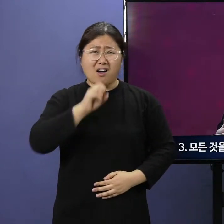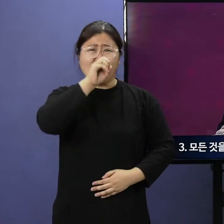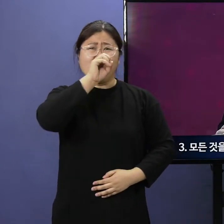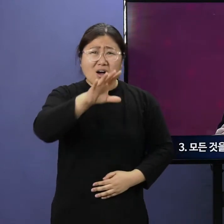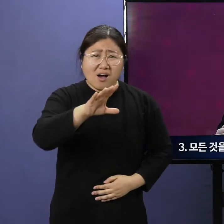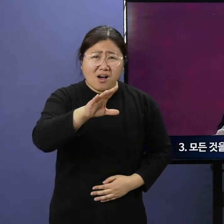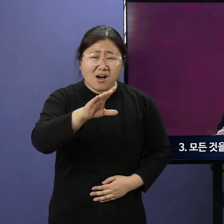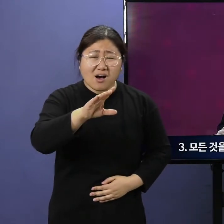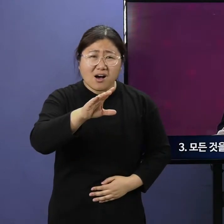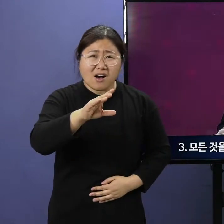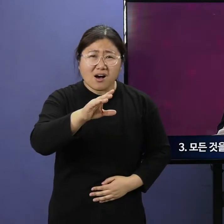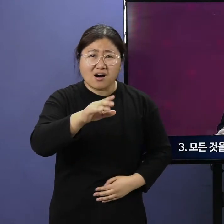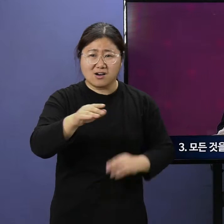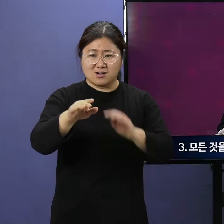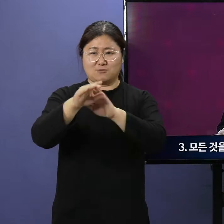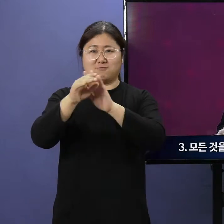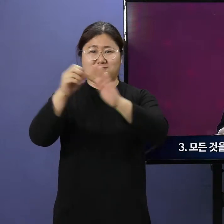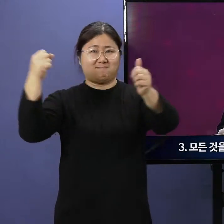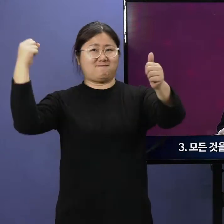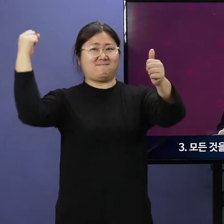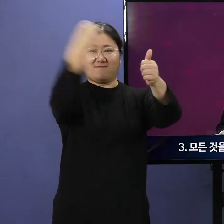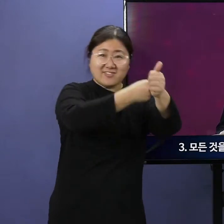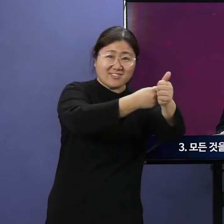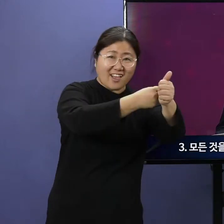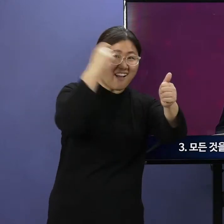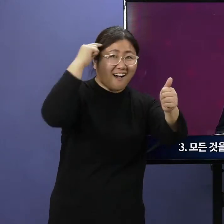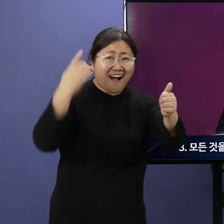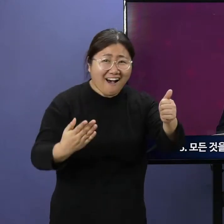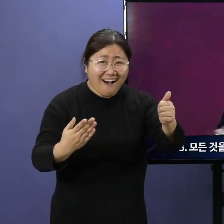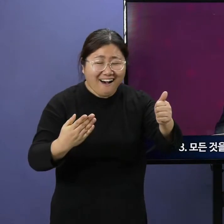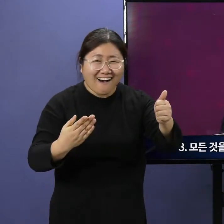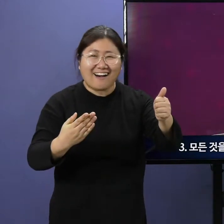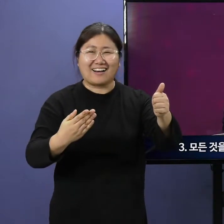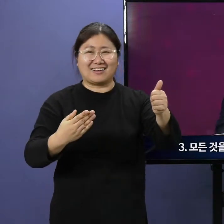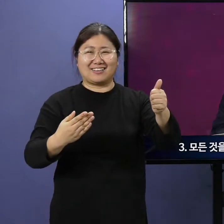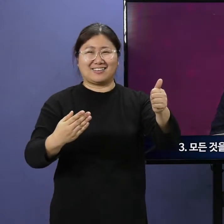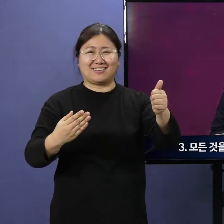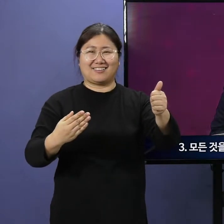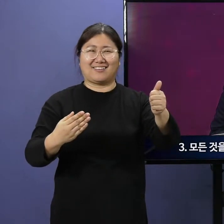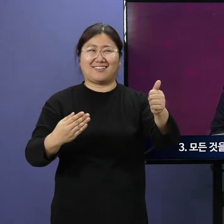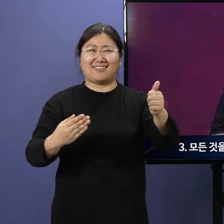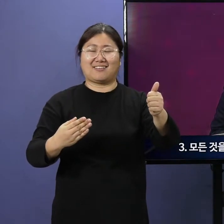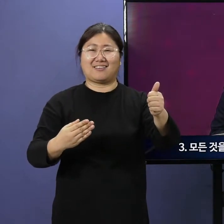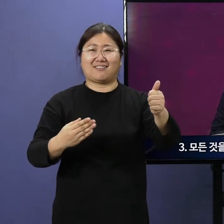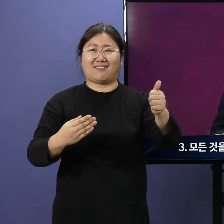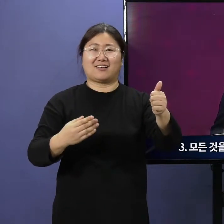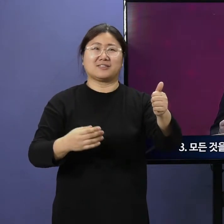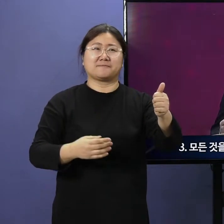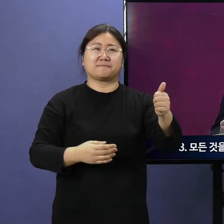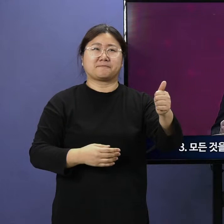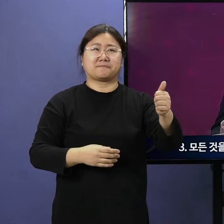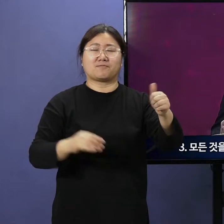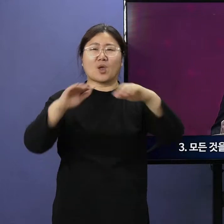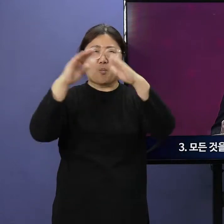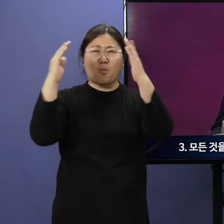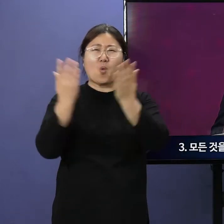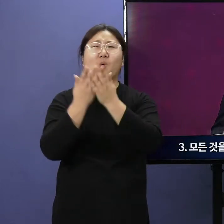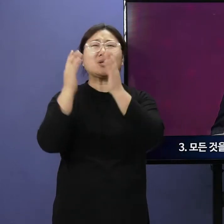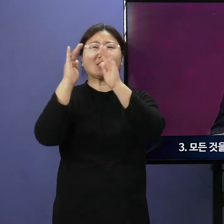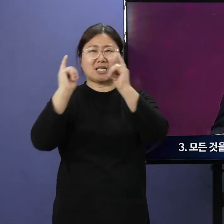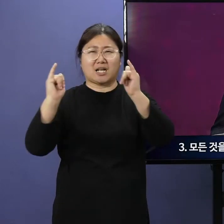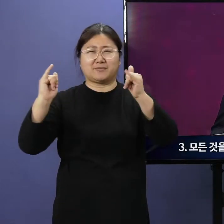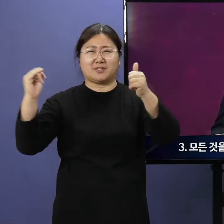떨리는 저 손으로 주먹을 쥐고 아들을 때릴까? 종을 불러서 아들을 치라고 할까? 모든 사람들은